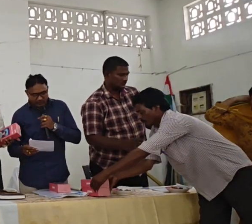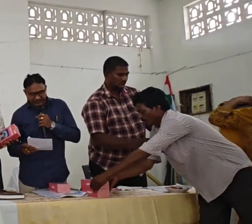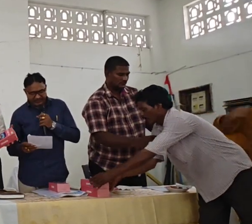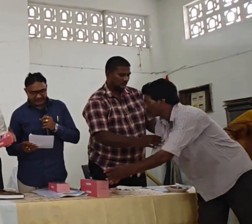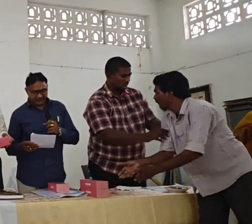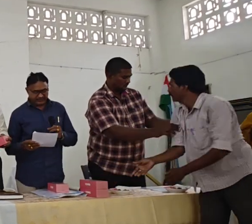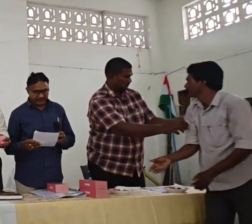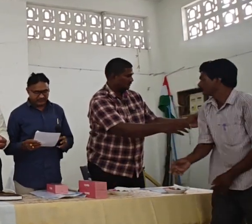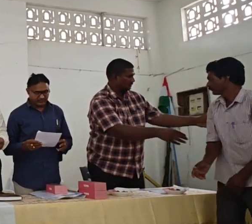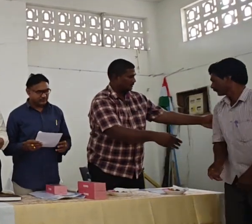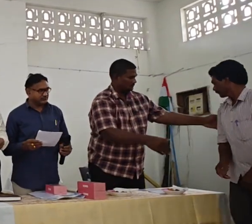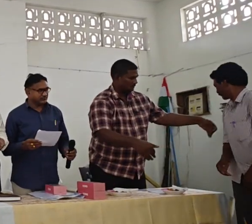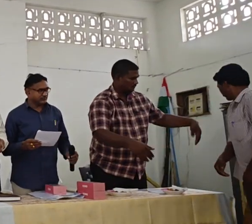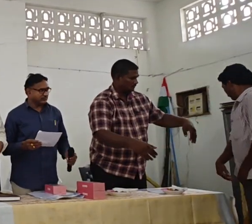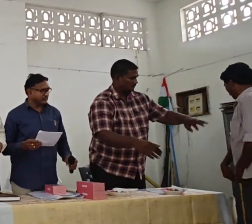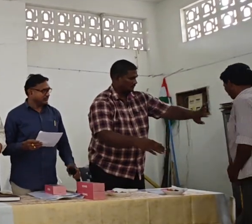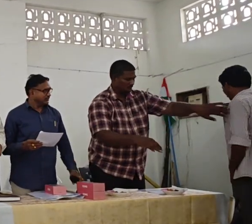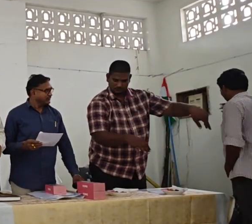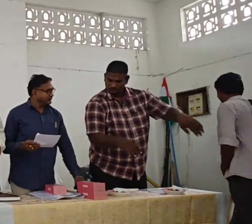యాంటోనీ,